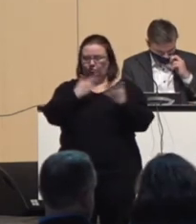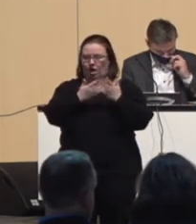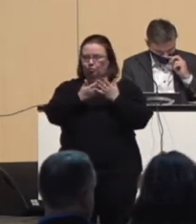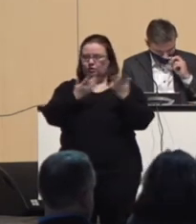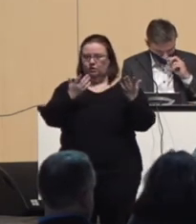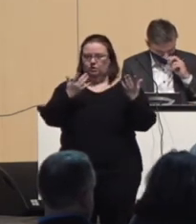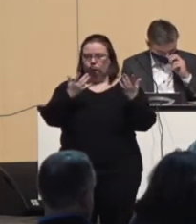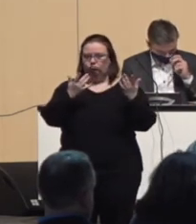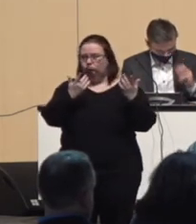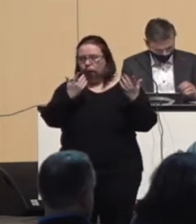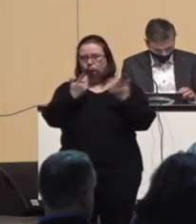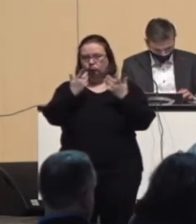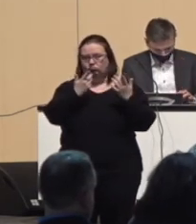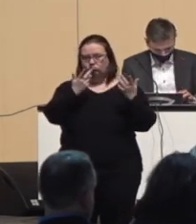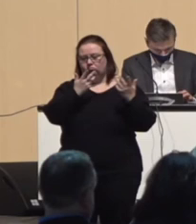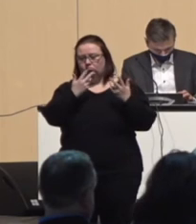der entsprechenden